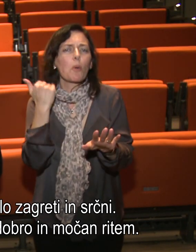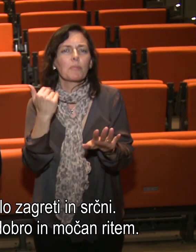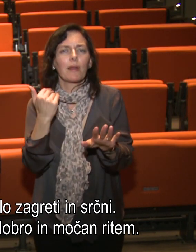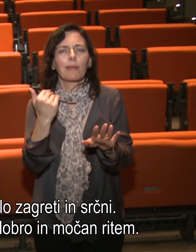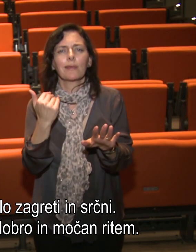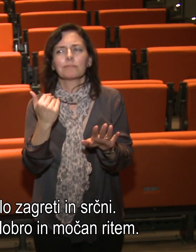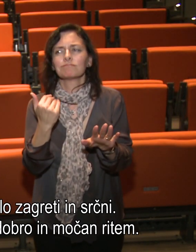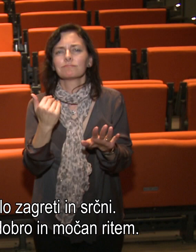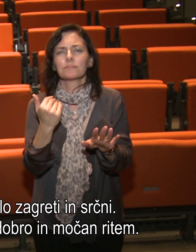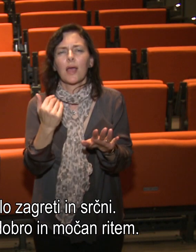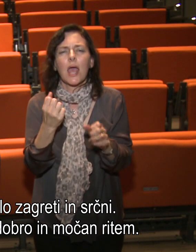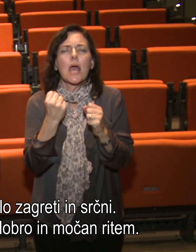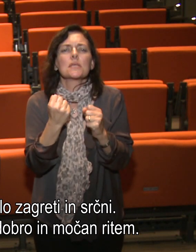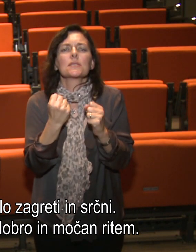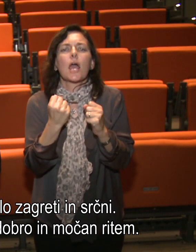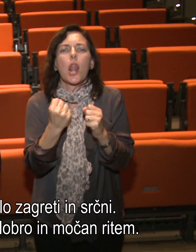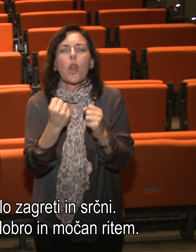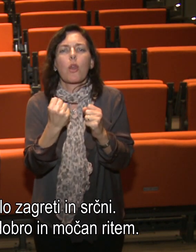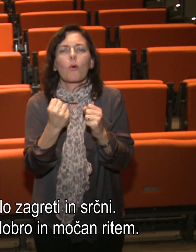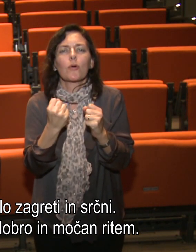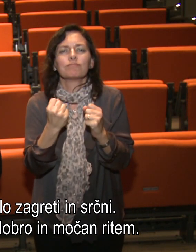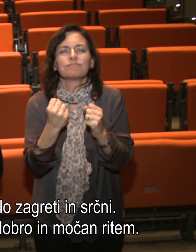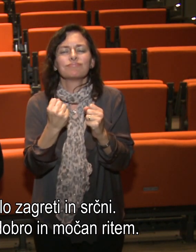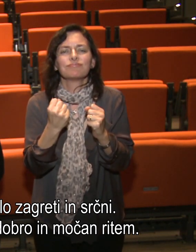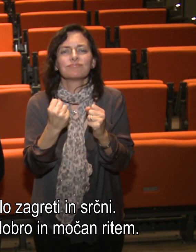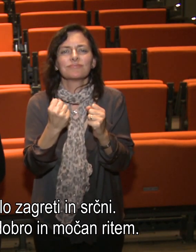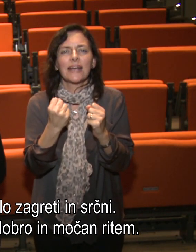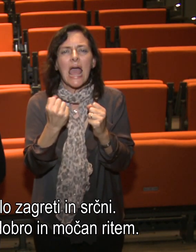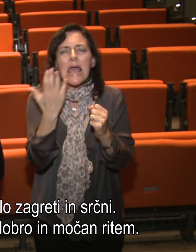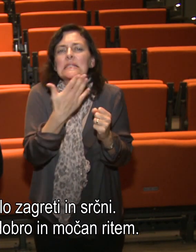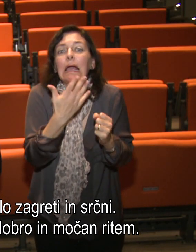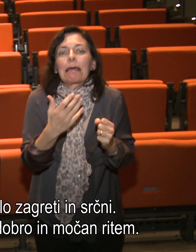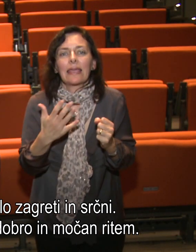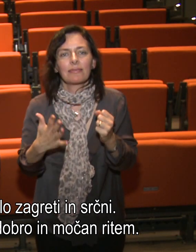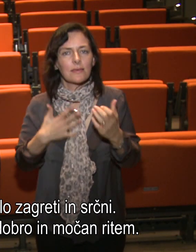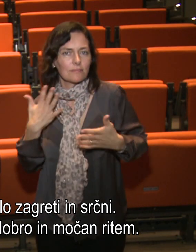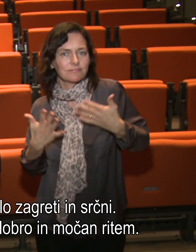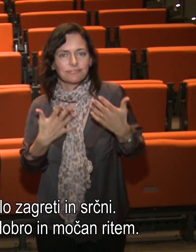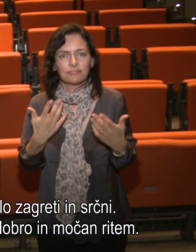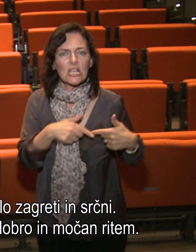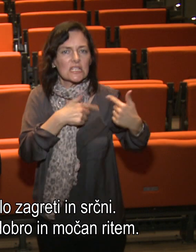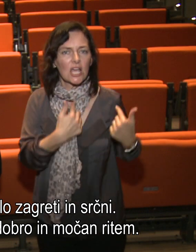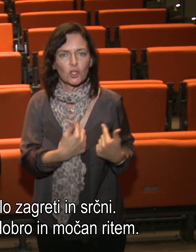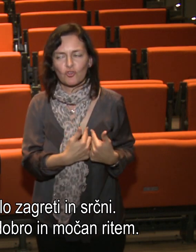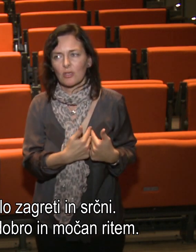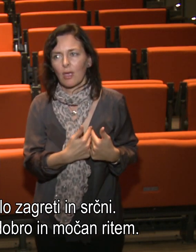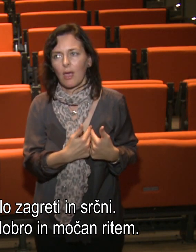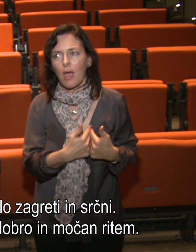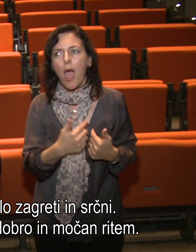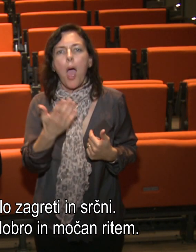so bili zelo, zelo zagreti, srčni, bilo je čutiti